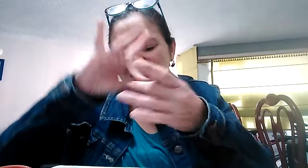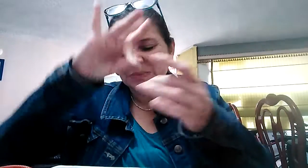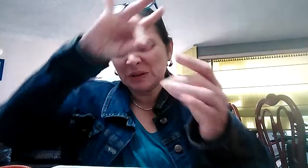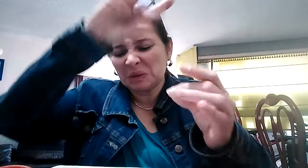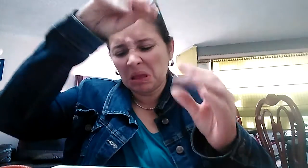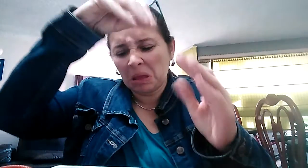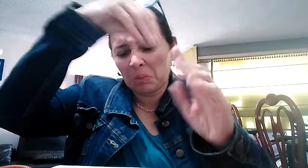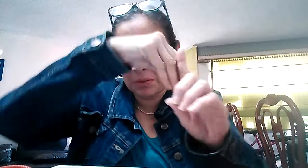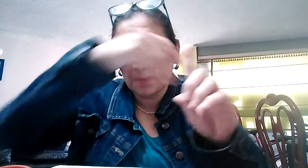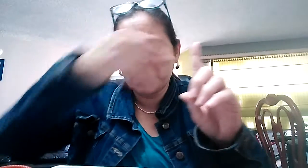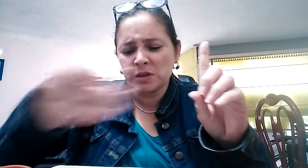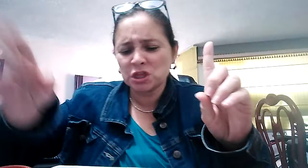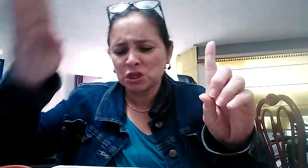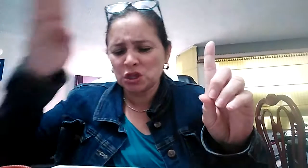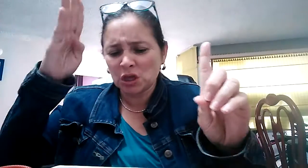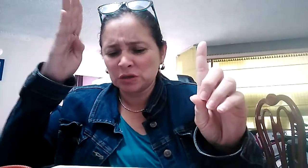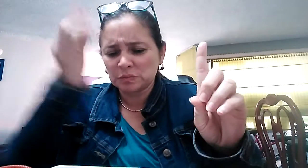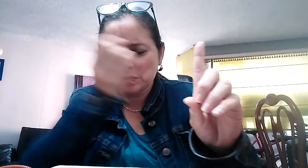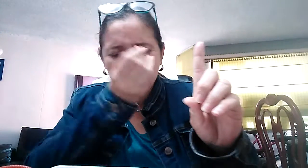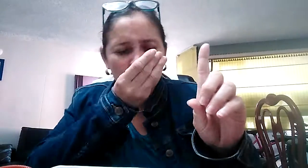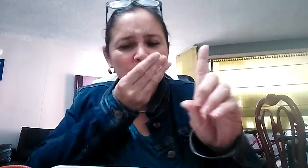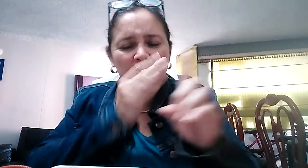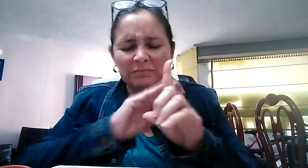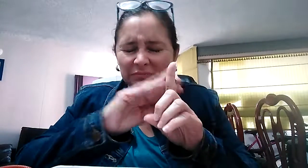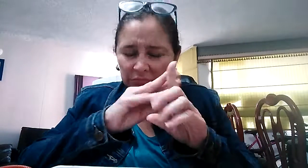Stan. ¿Alguno de ustedes vio mi faja? ¿Dónde está mi faja?